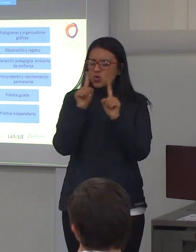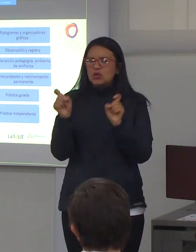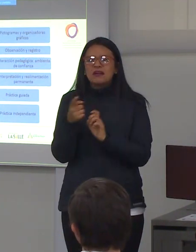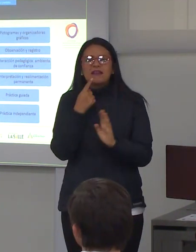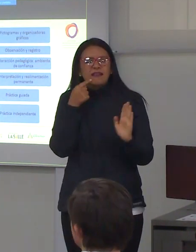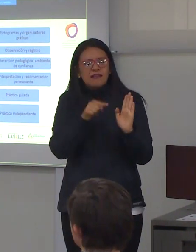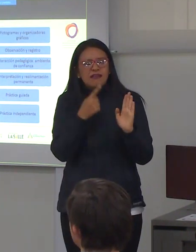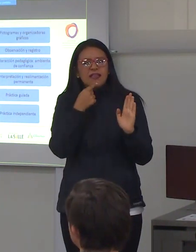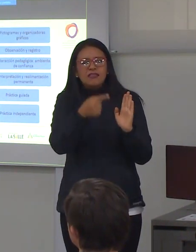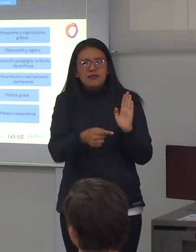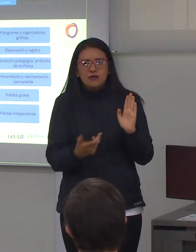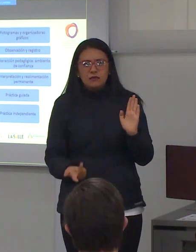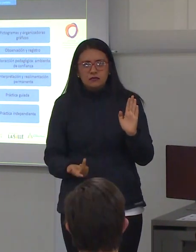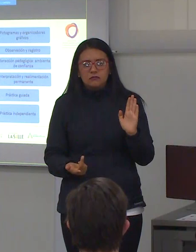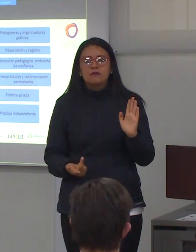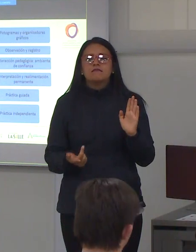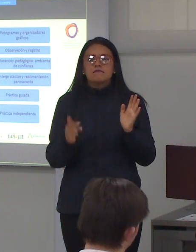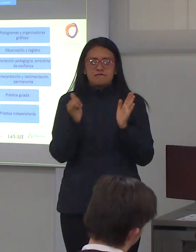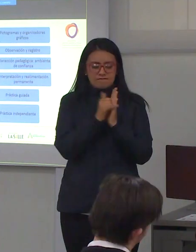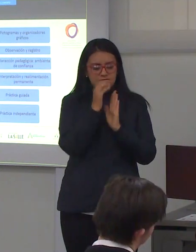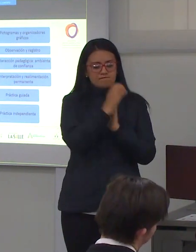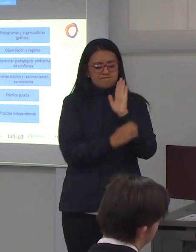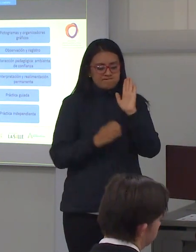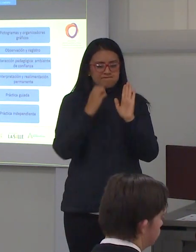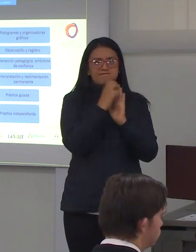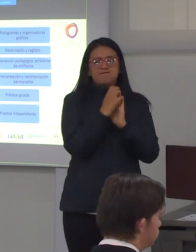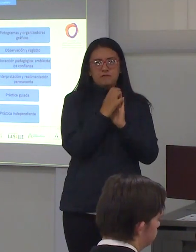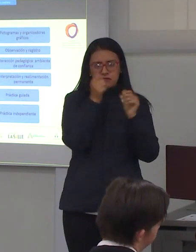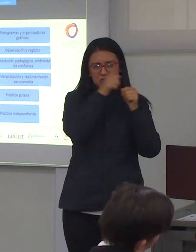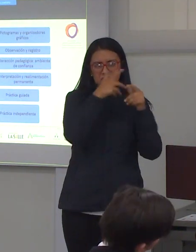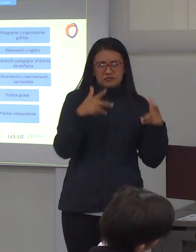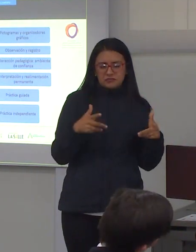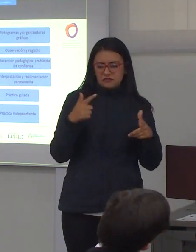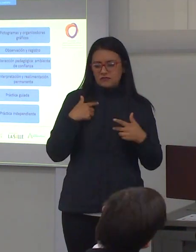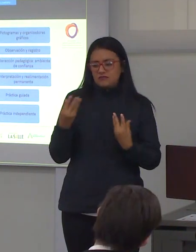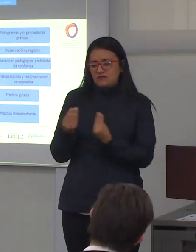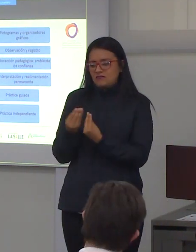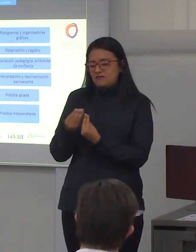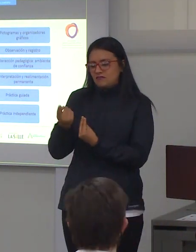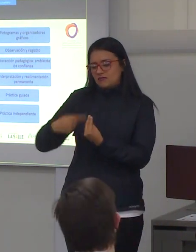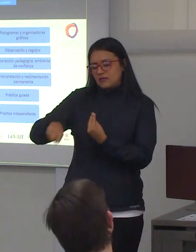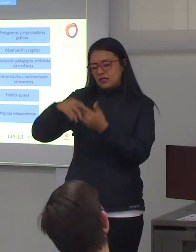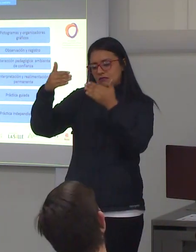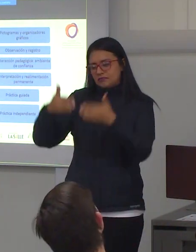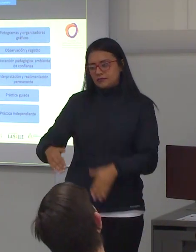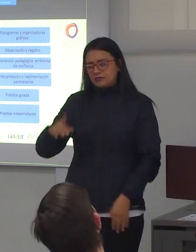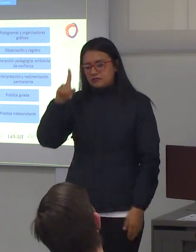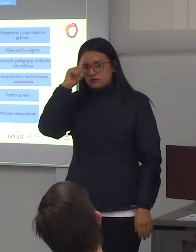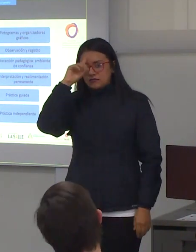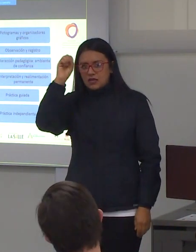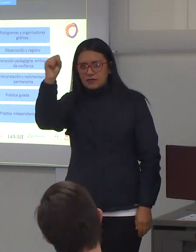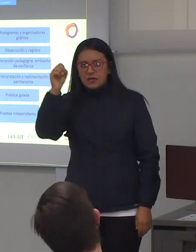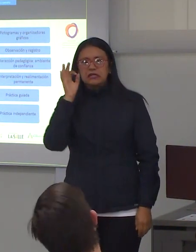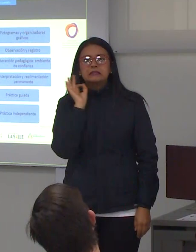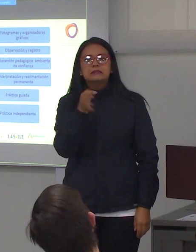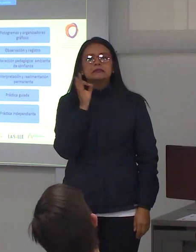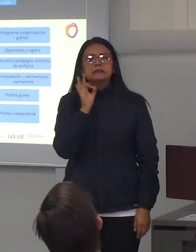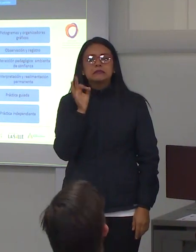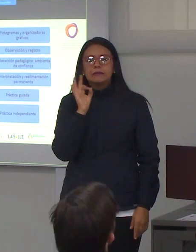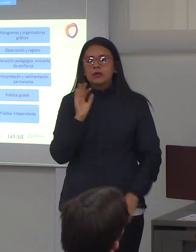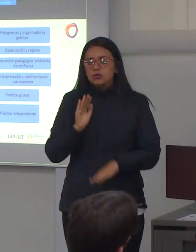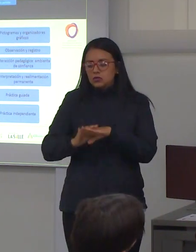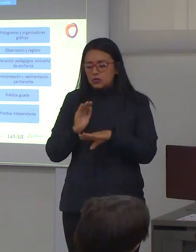quiso decir el otro? Entonces, los organizadores gráficos en este caso con los chicos con discapacidad intelectual, nosotros siempre les